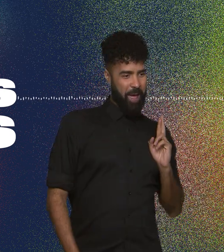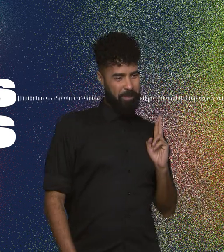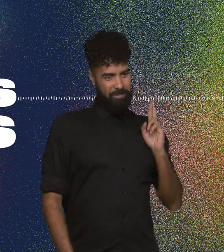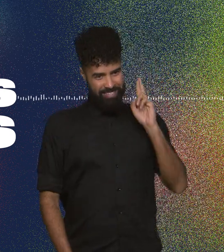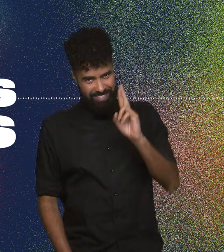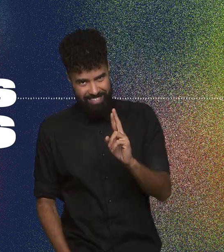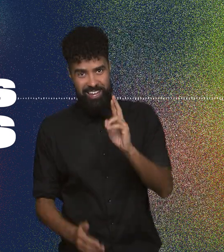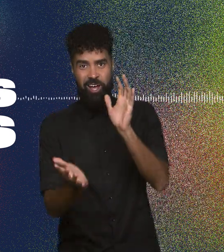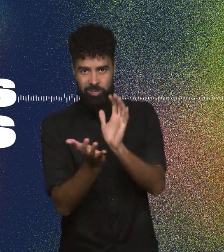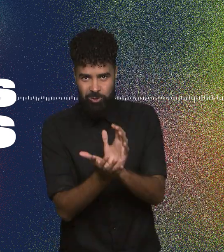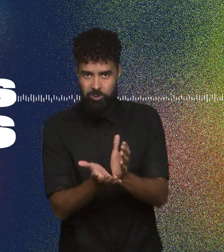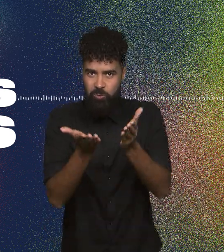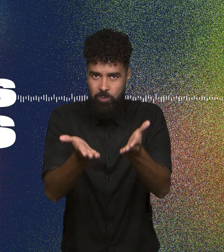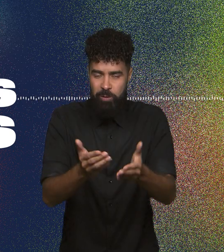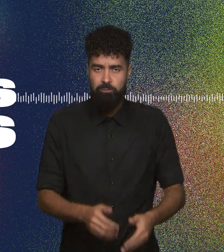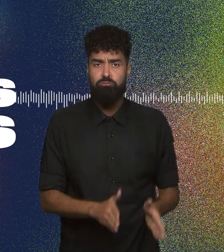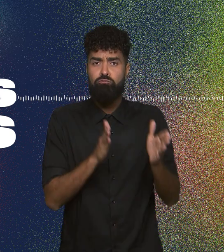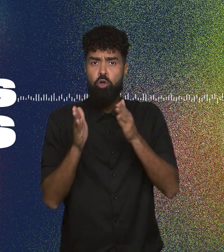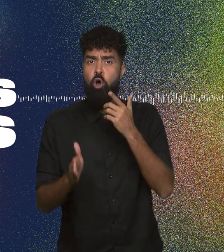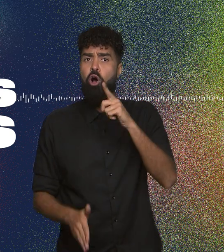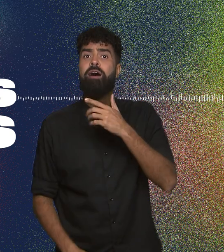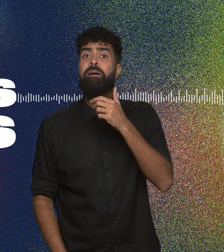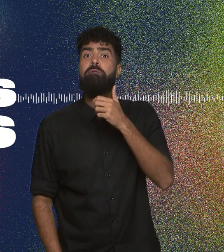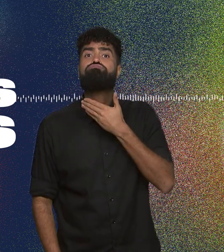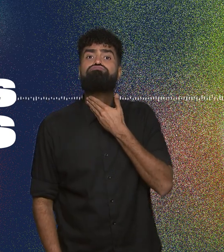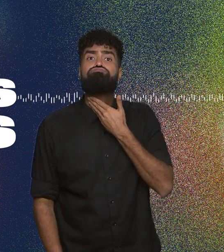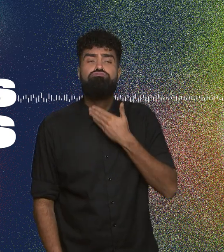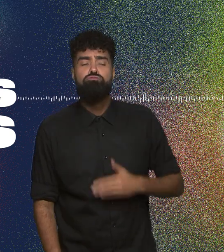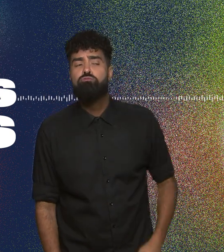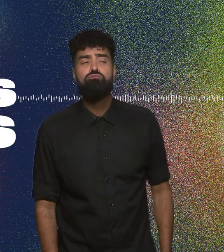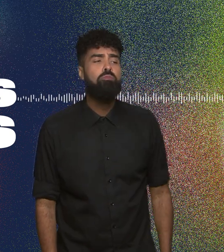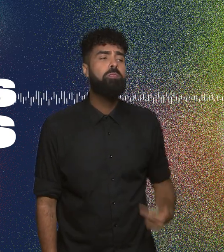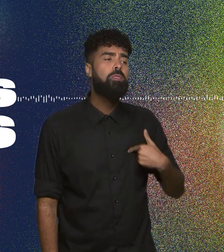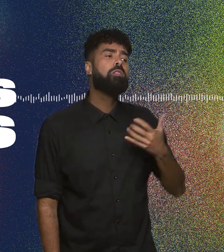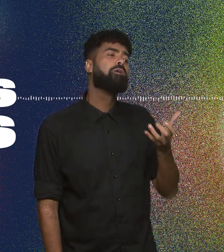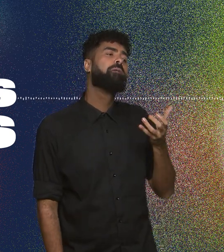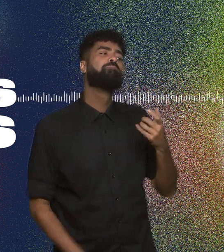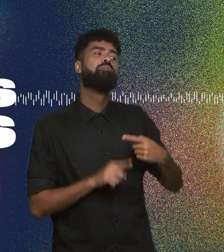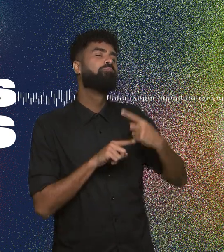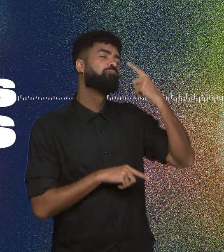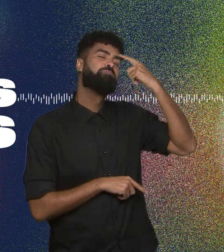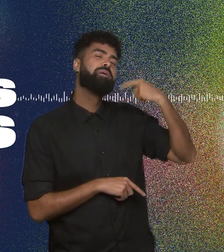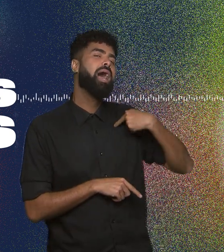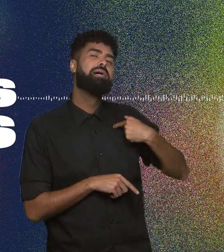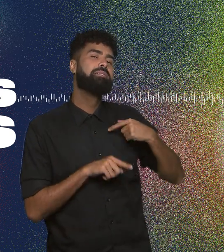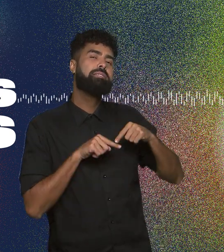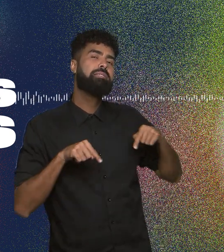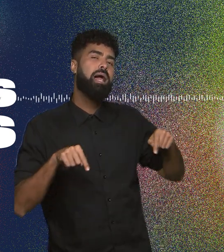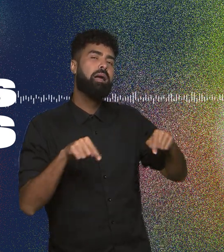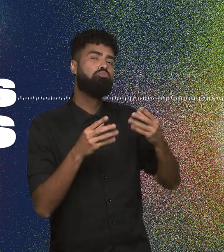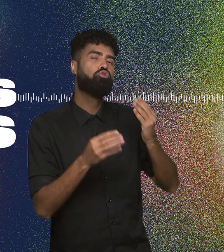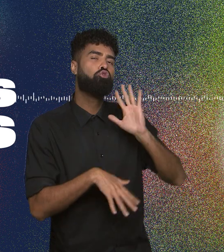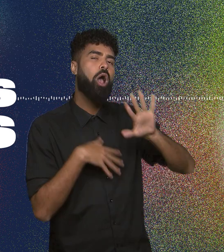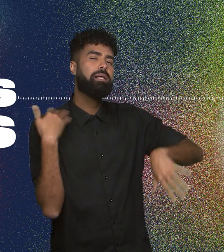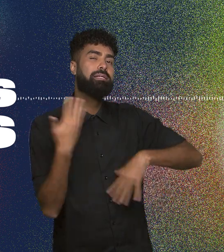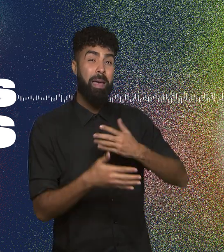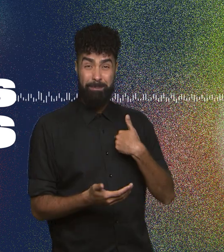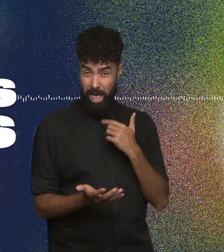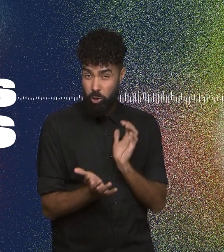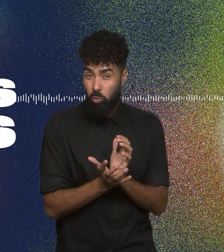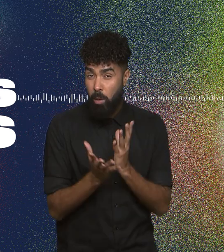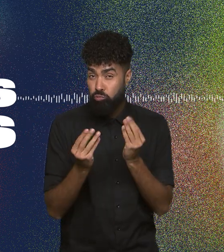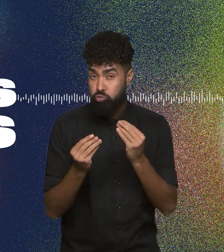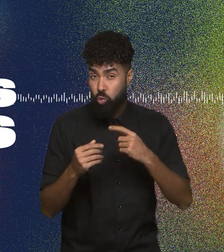de turma. Eu quero porque eu acho que a minha sala está muito desorganizada. A minha turma é uma turma muito agitada